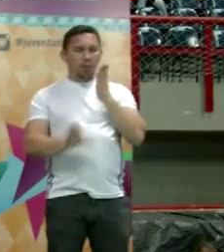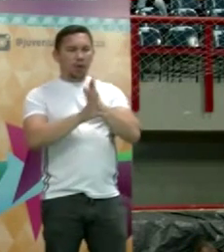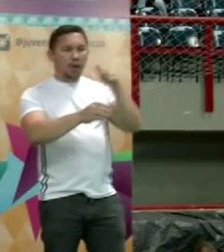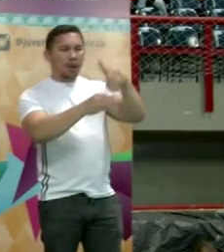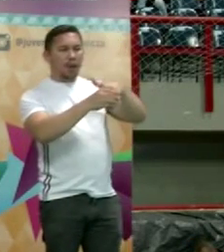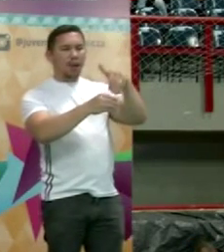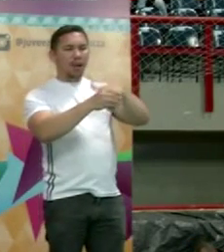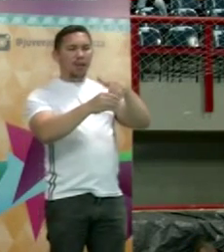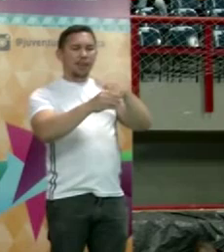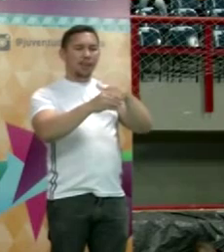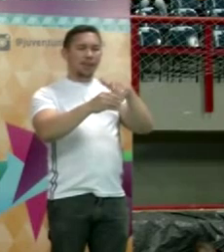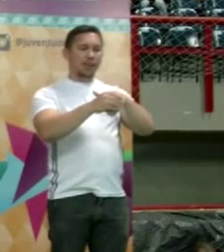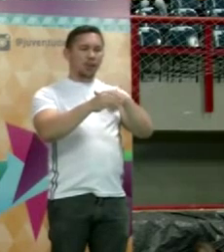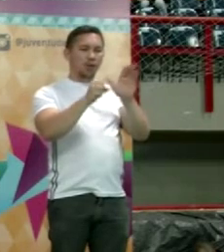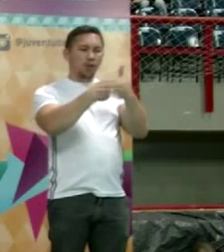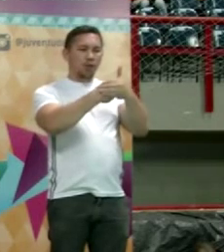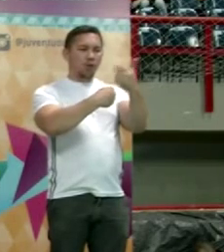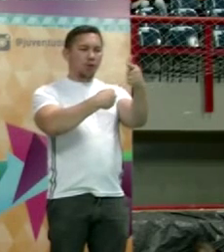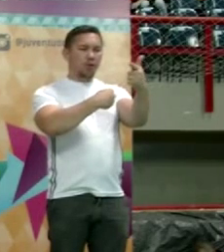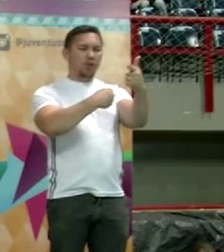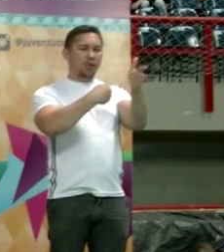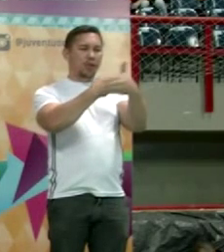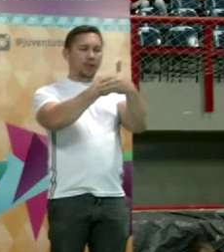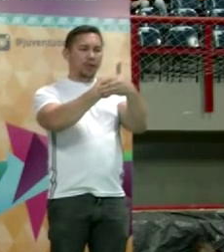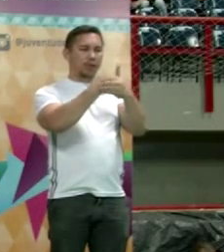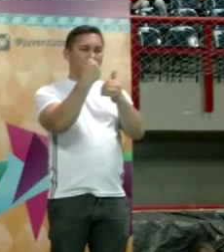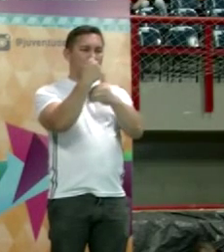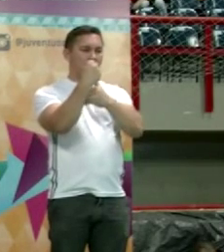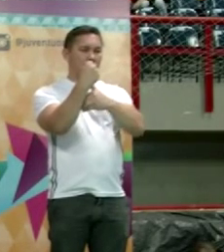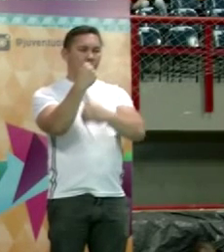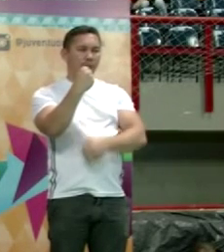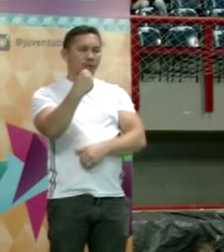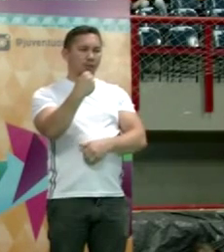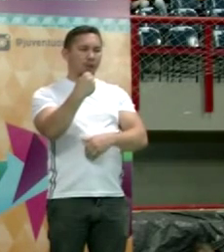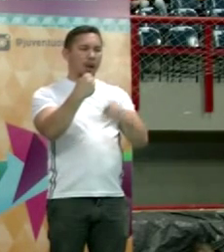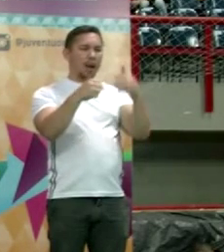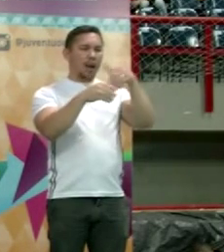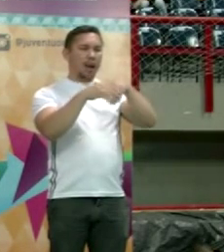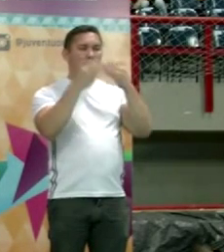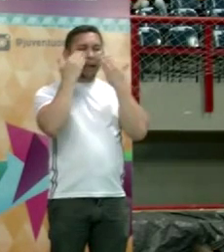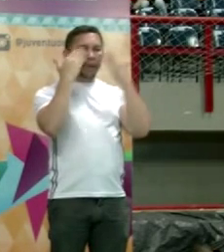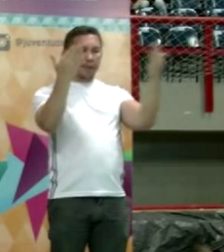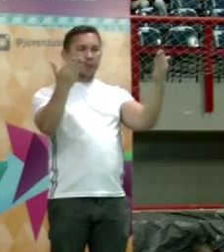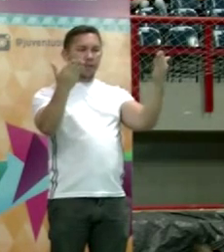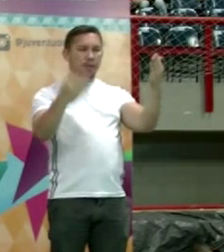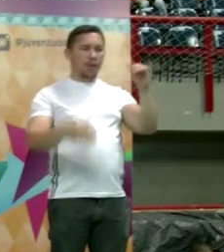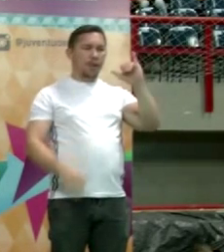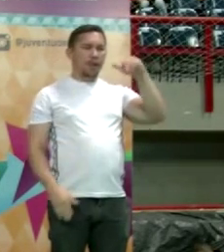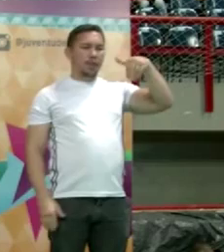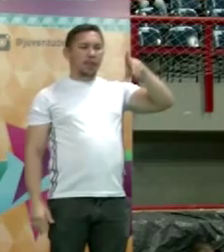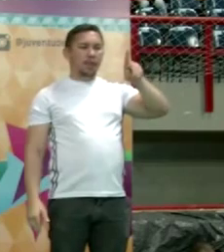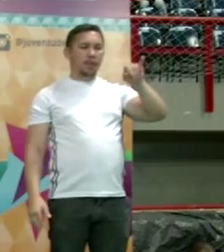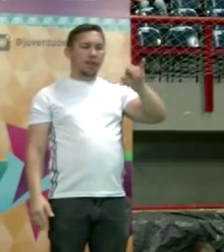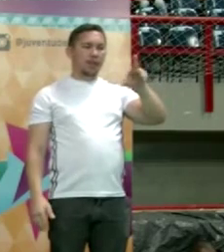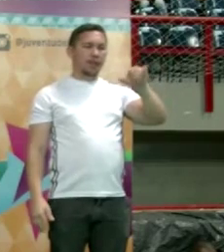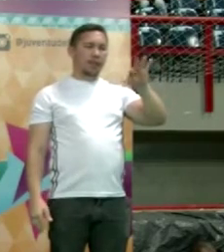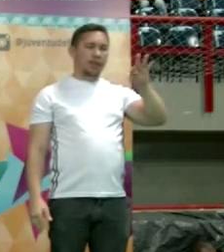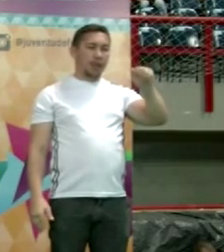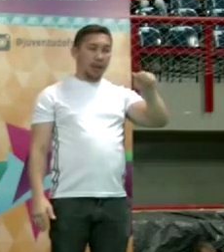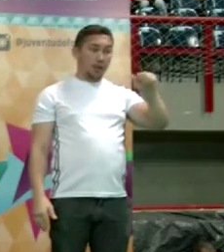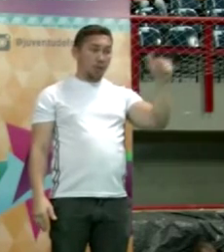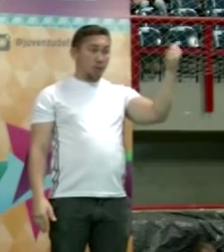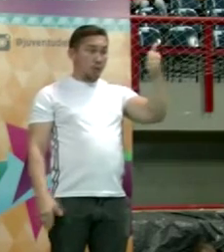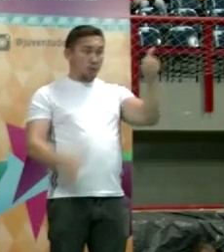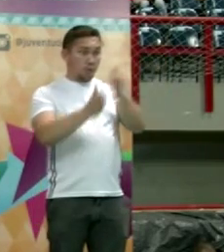indireta. Isso não é importante, é importantíssimo. Não me sai sem gravar isso.